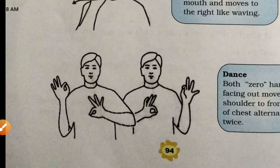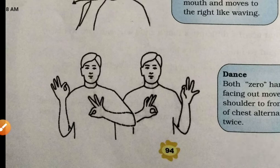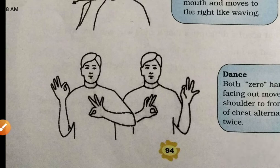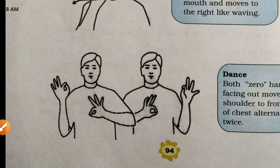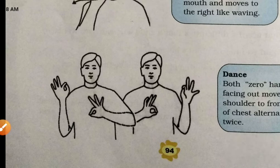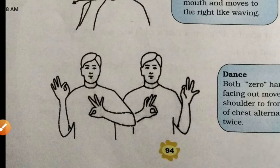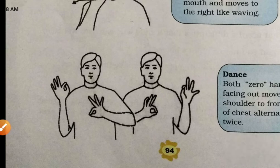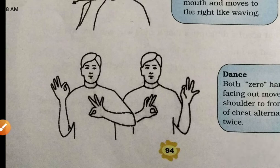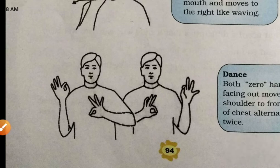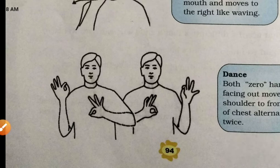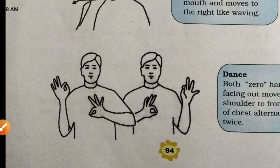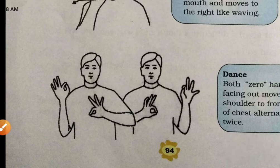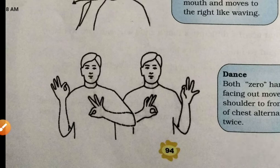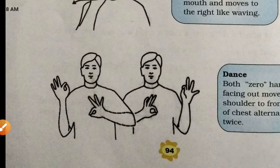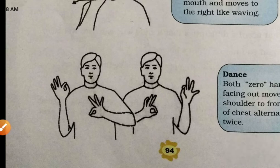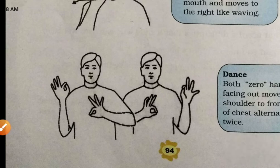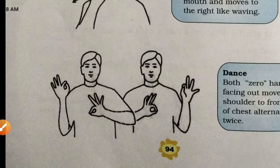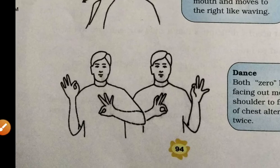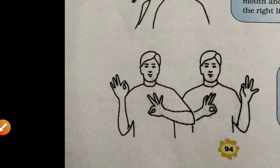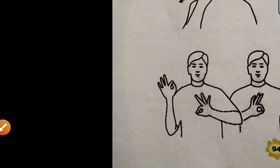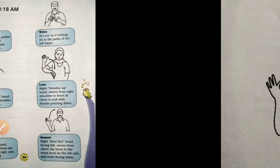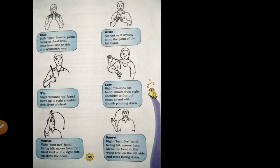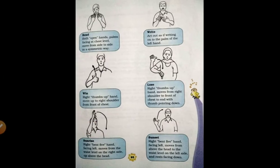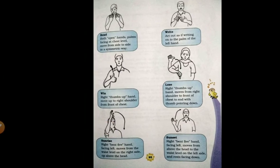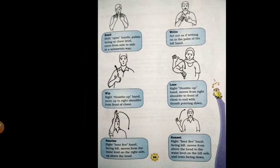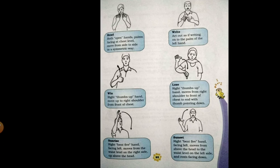कैन डांस है